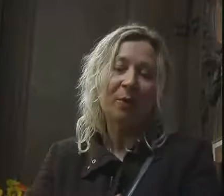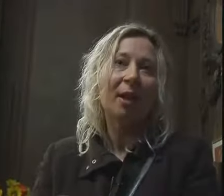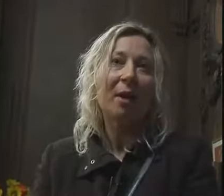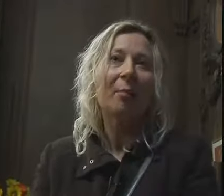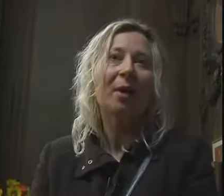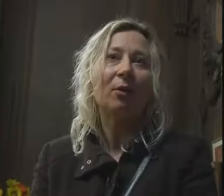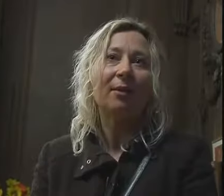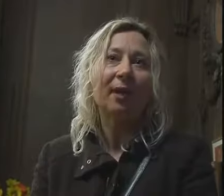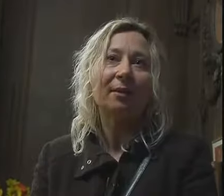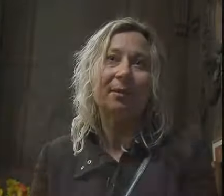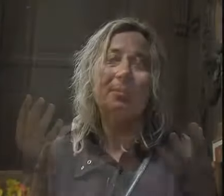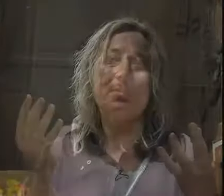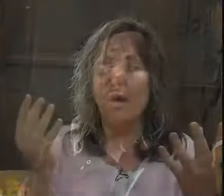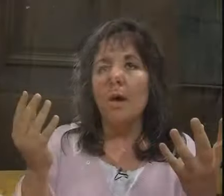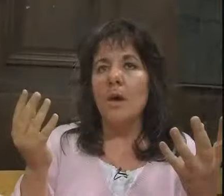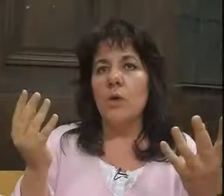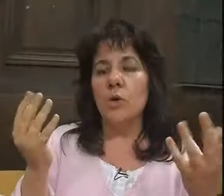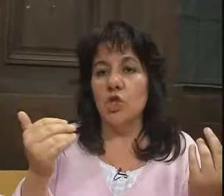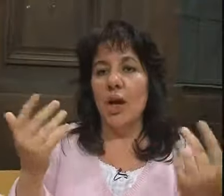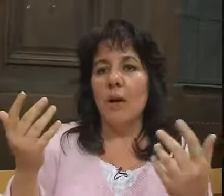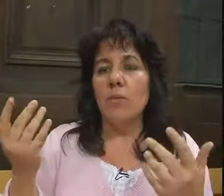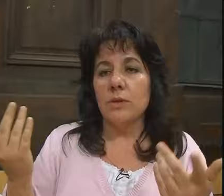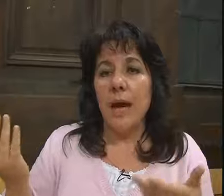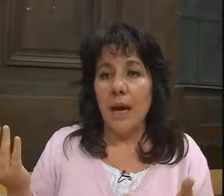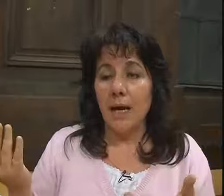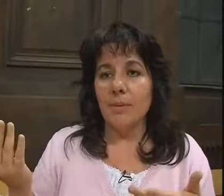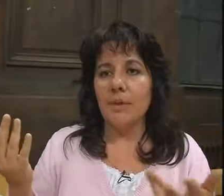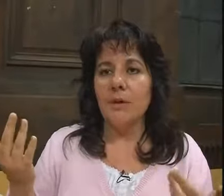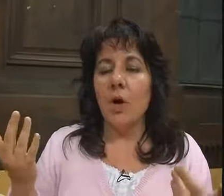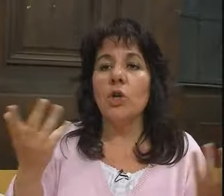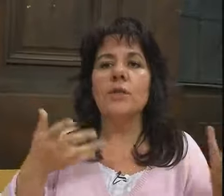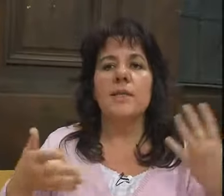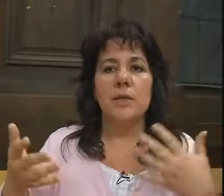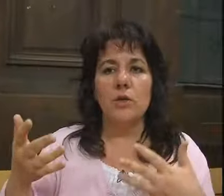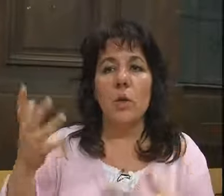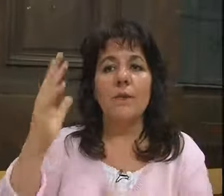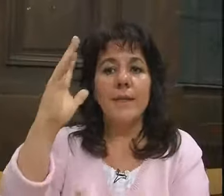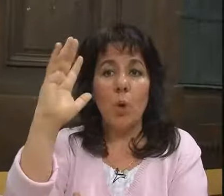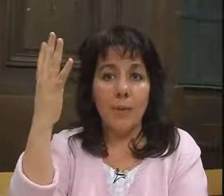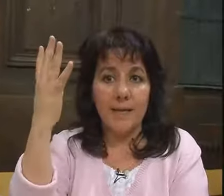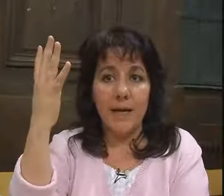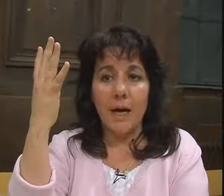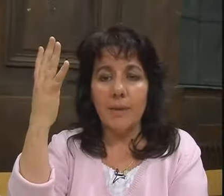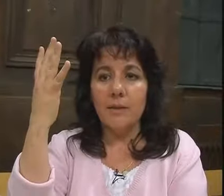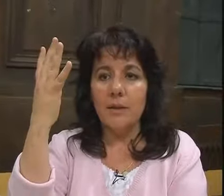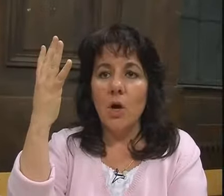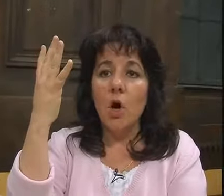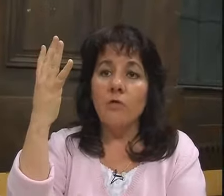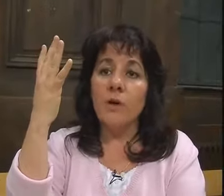ça n'apparaît pas dans le texte. Le chat monte à l'arbre. En langue des signes, on va d'abord placer l'arbre. On va